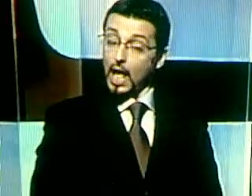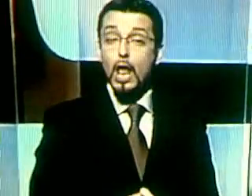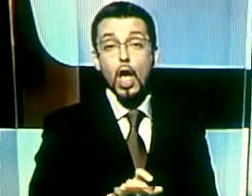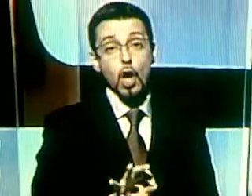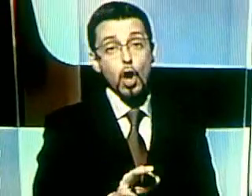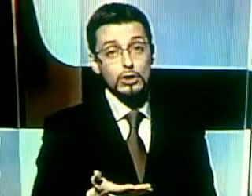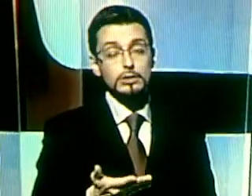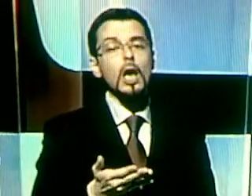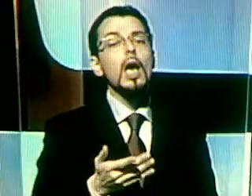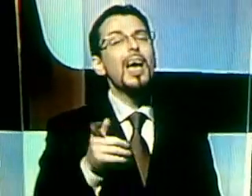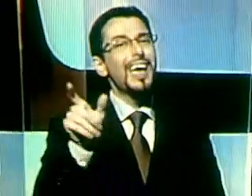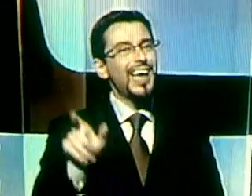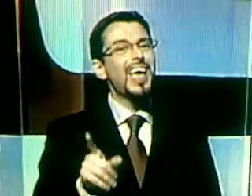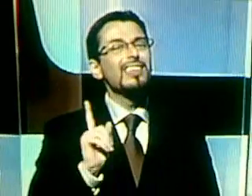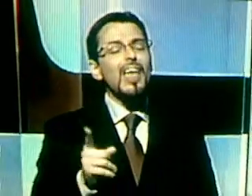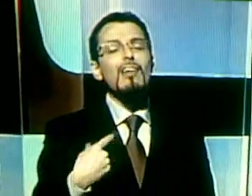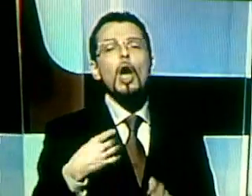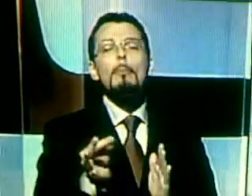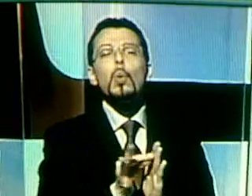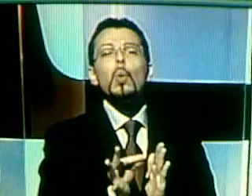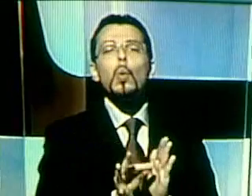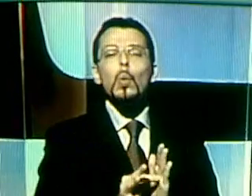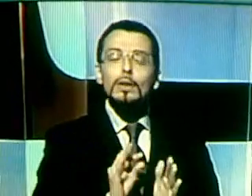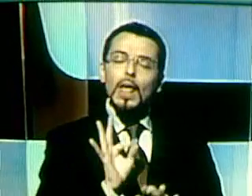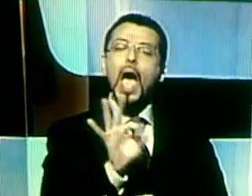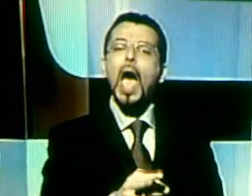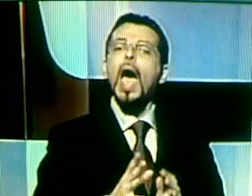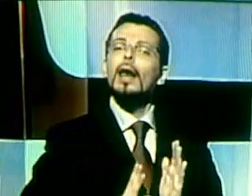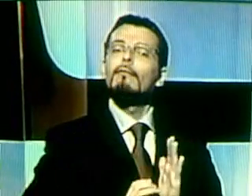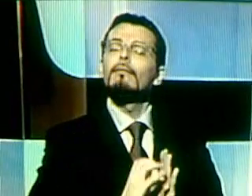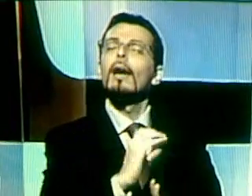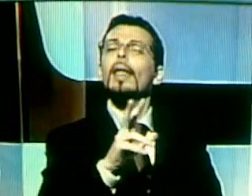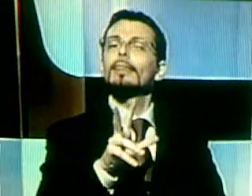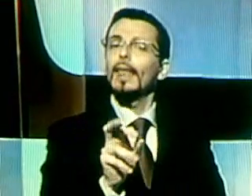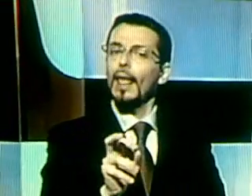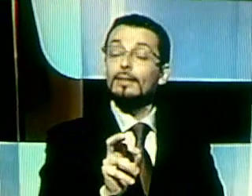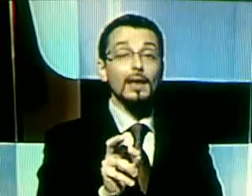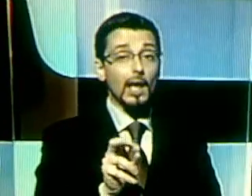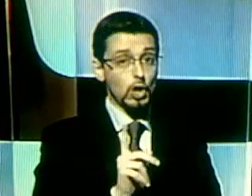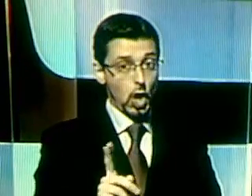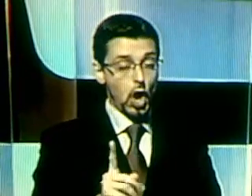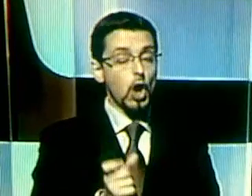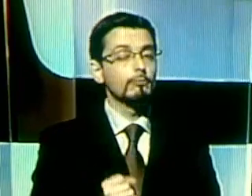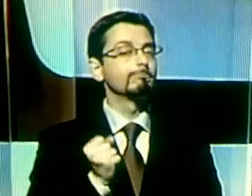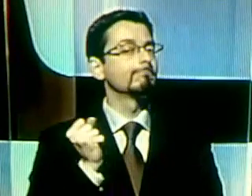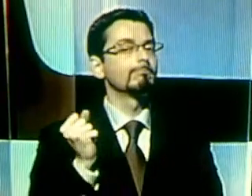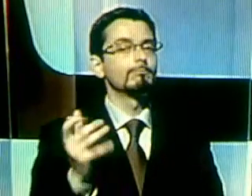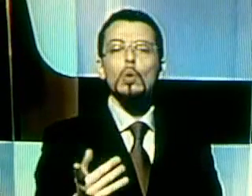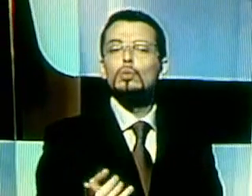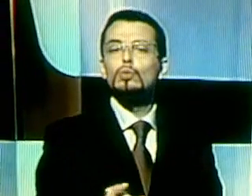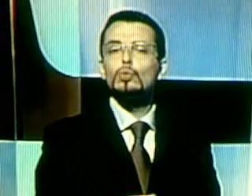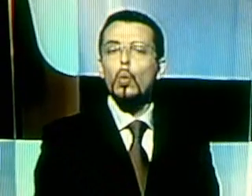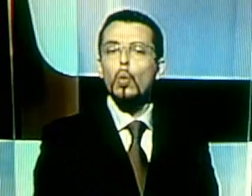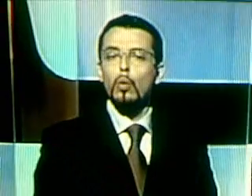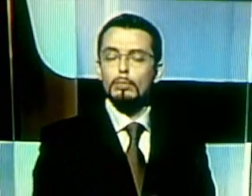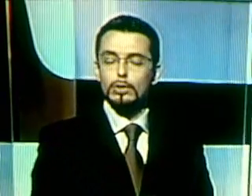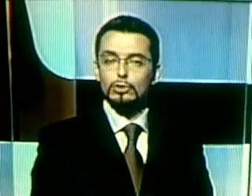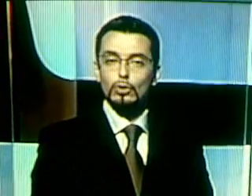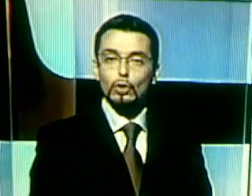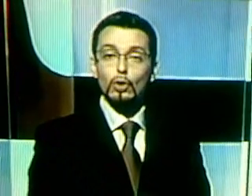baluardo? È rimasta la Chiesa, è rimasta la morale cristiana, è rimasta la parrocchia, è